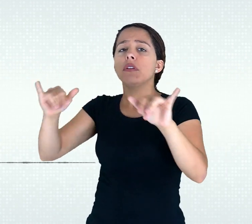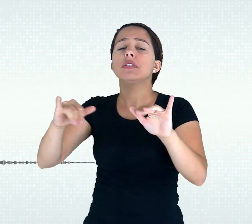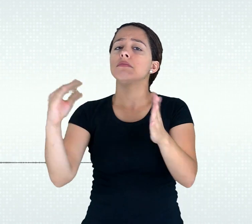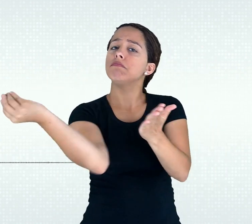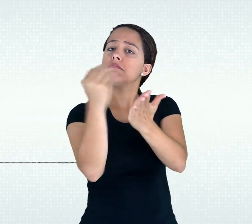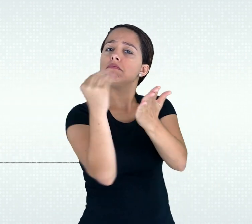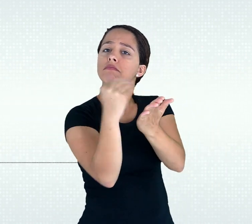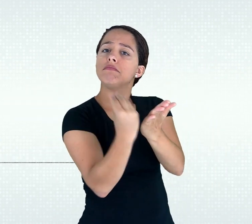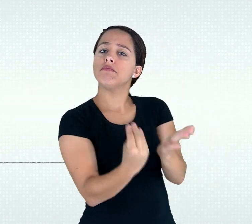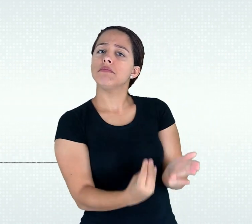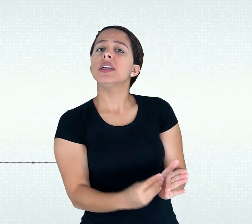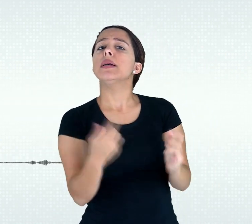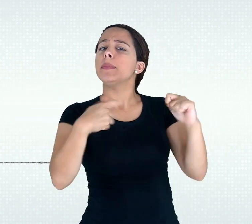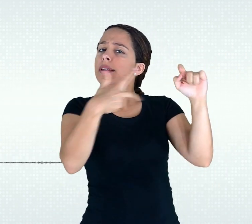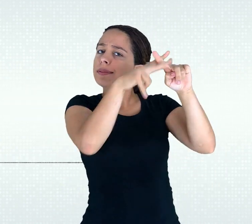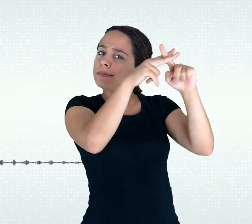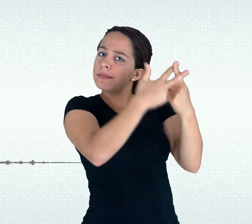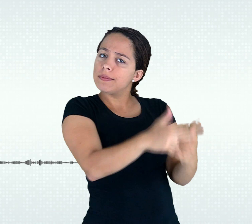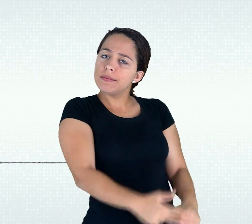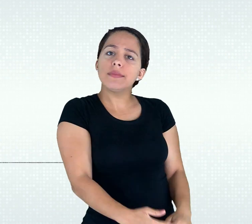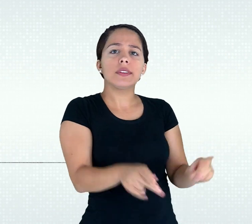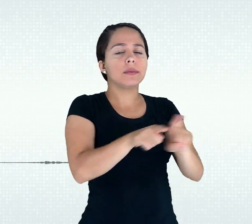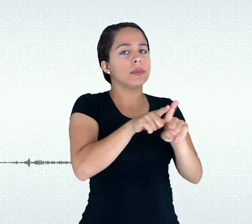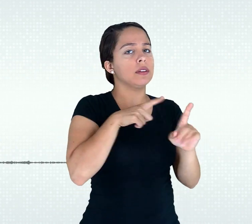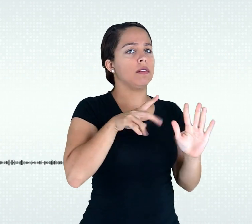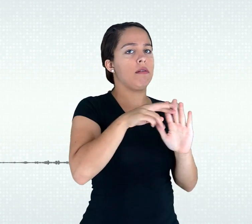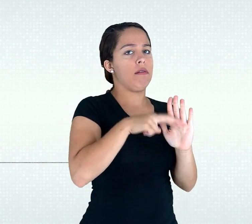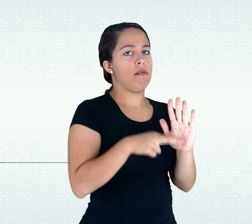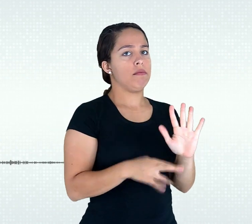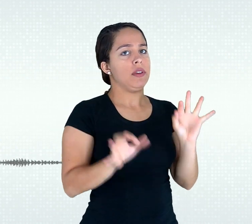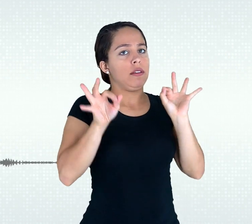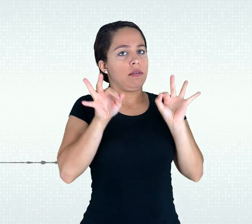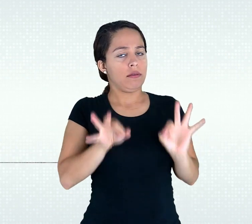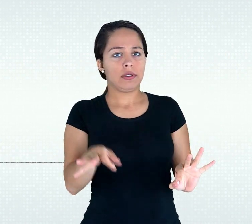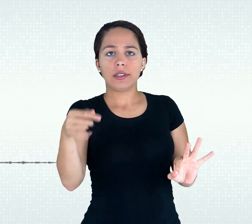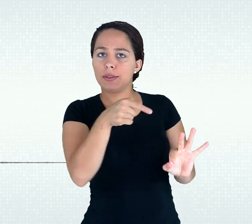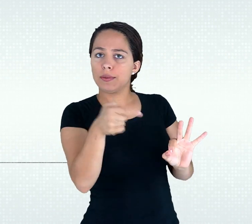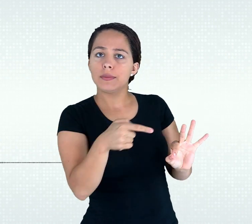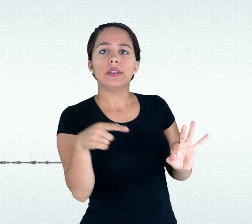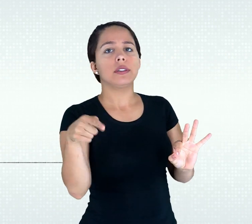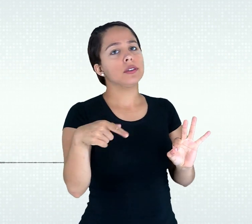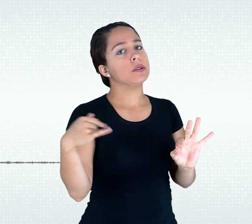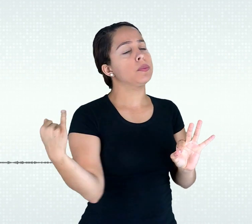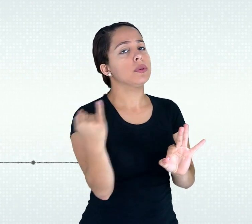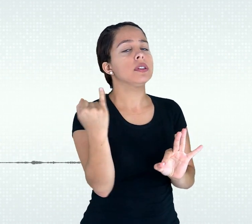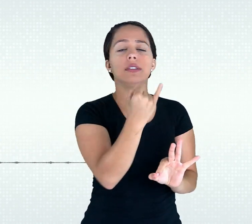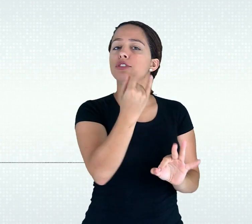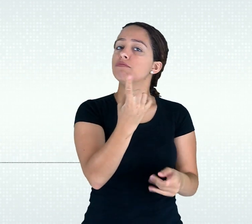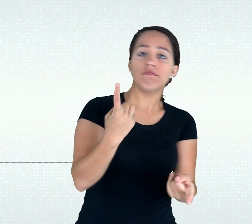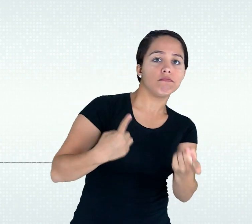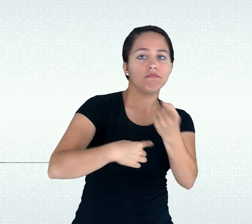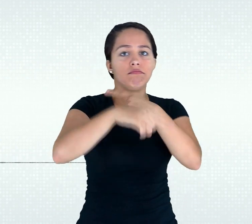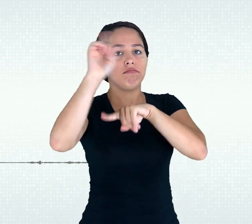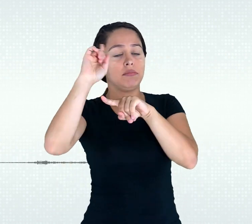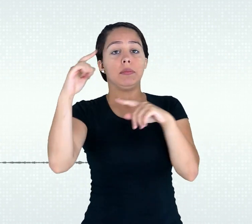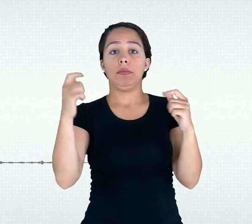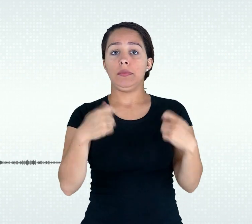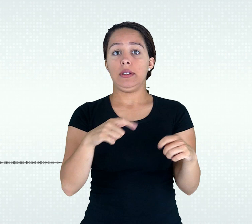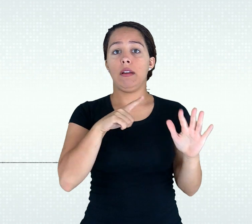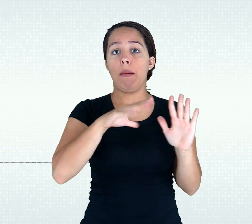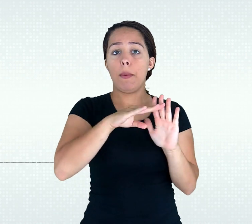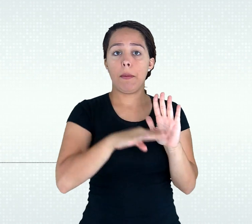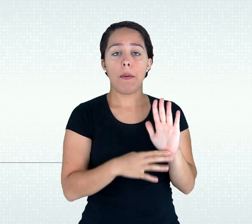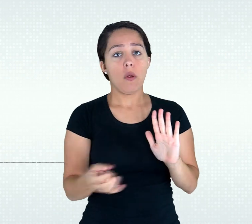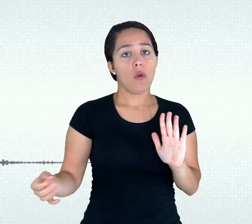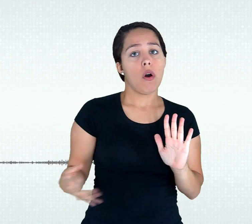forem superados por novas medidas de avaliação que revelem progresso em comparação a estágio anterior por meio